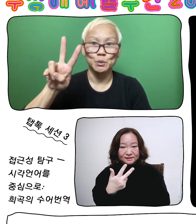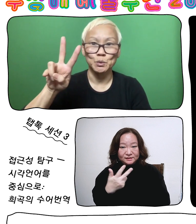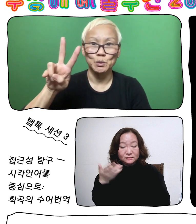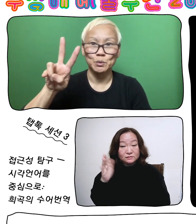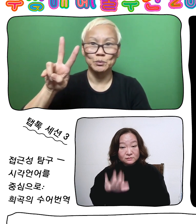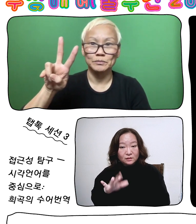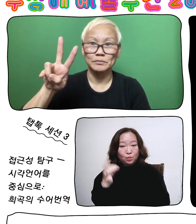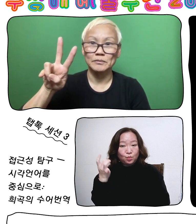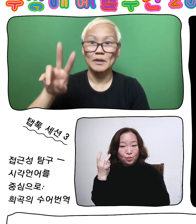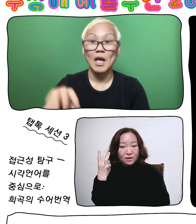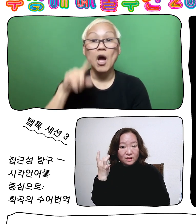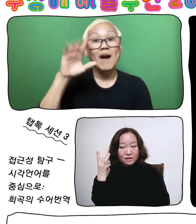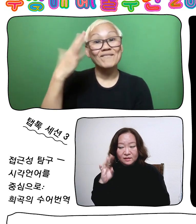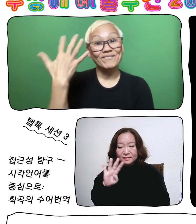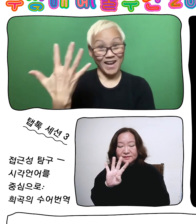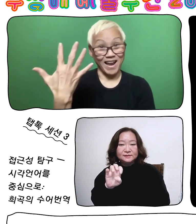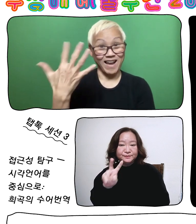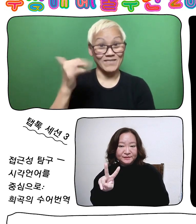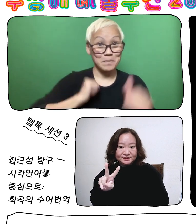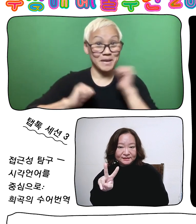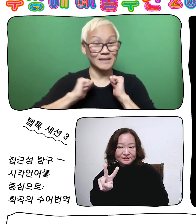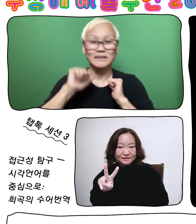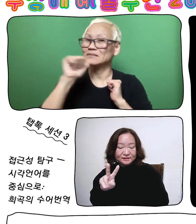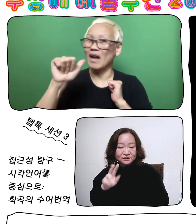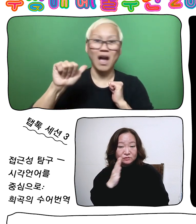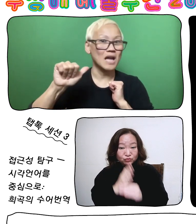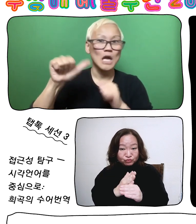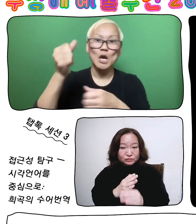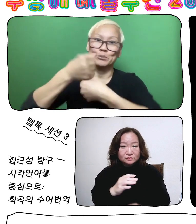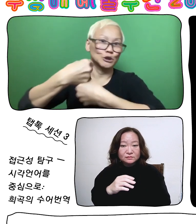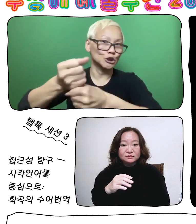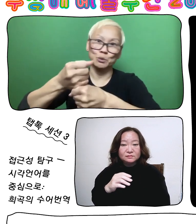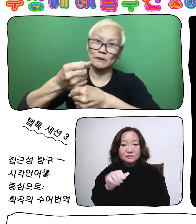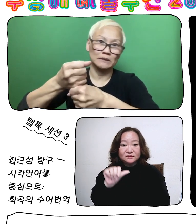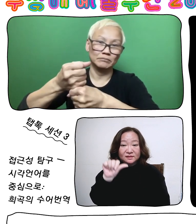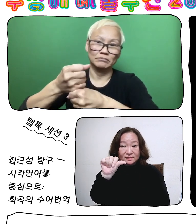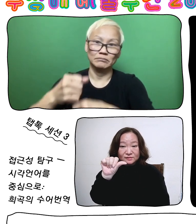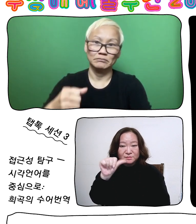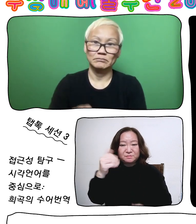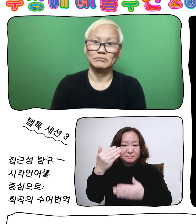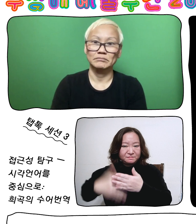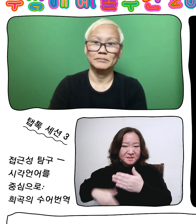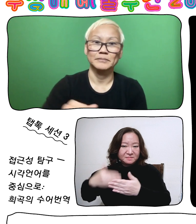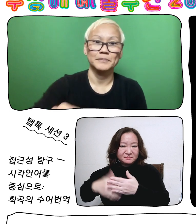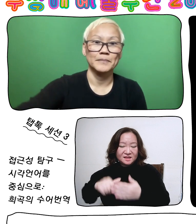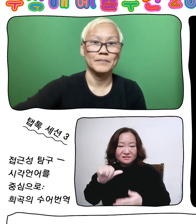42편이었지만 나머지 5편은 남아있지 않아요.